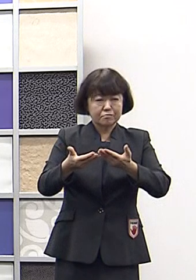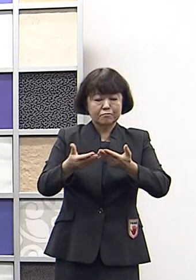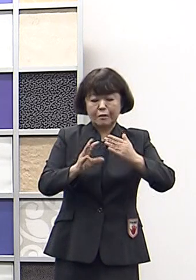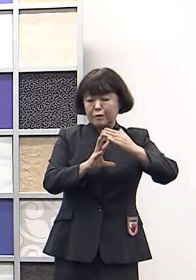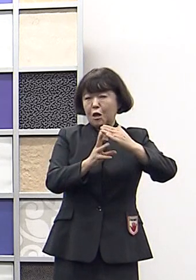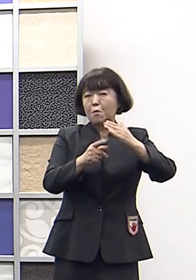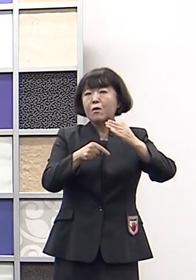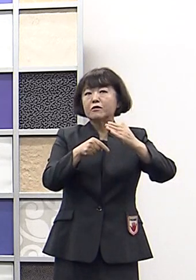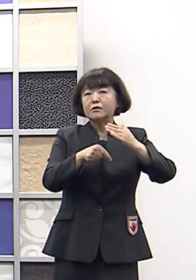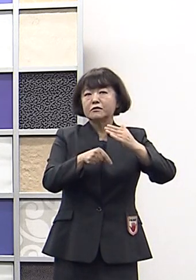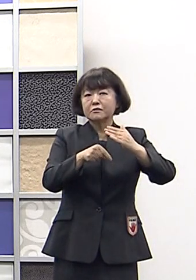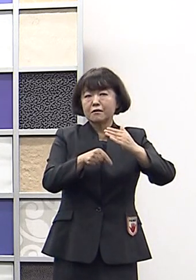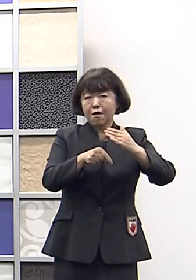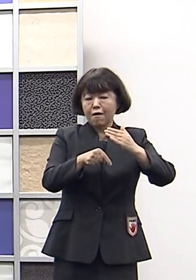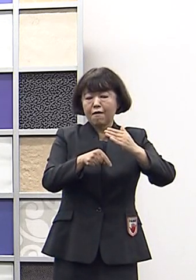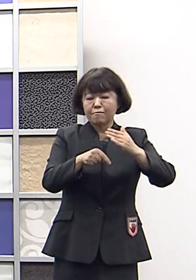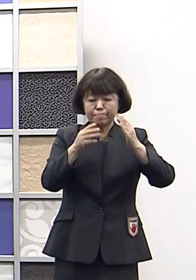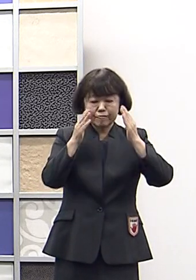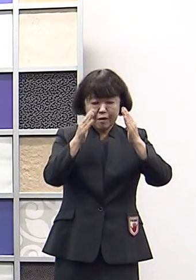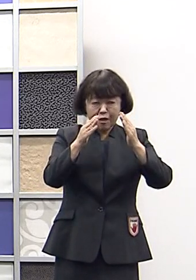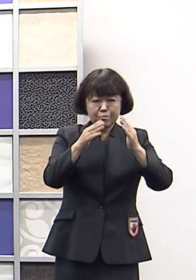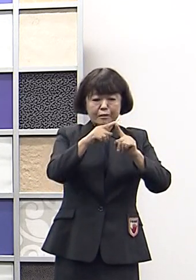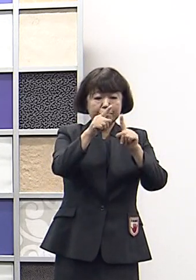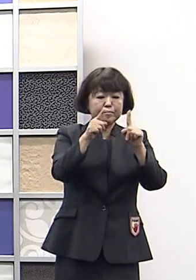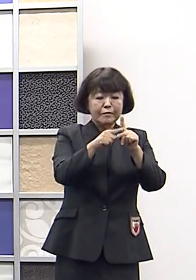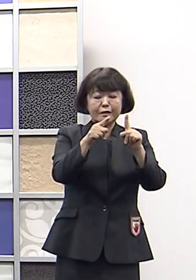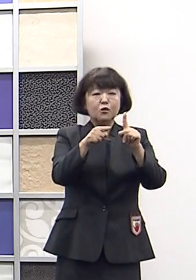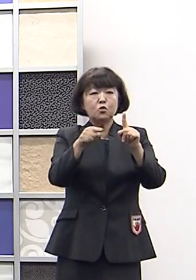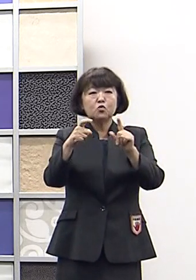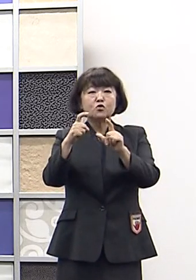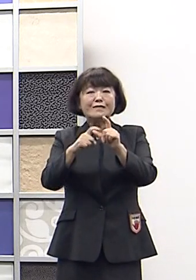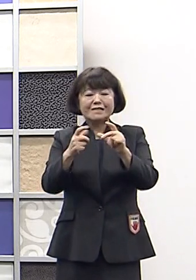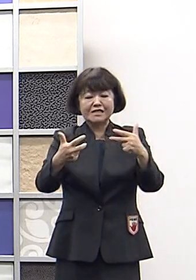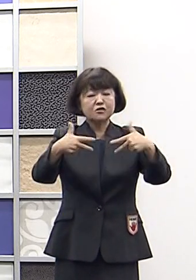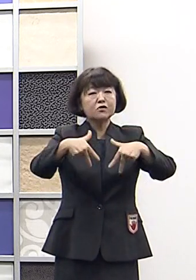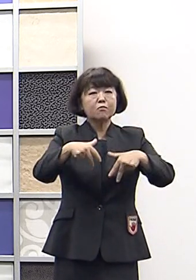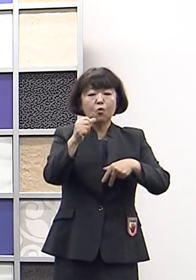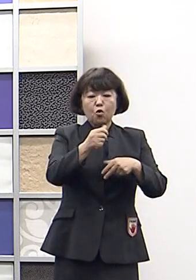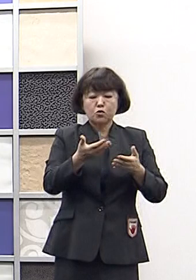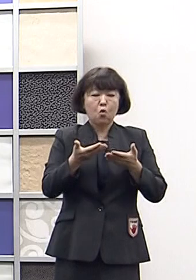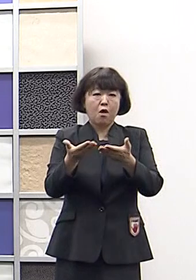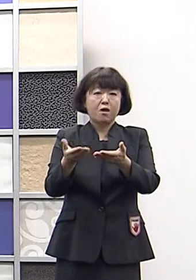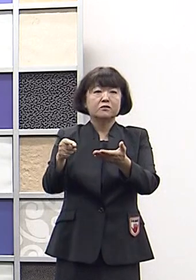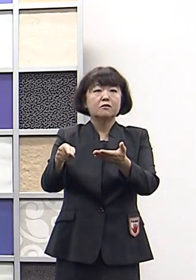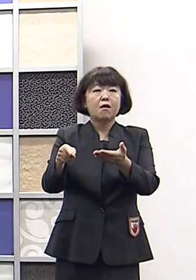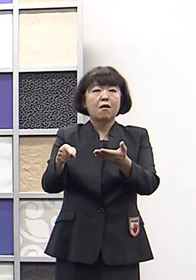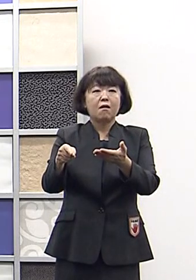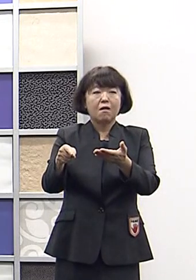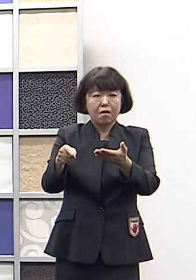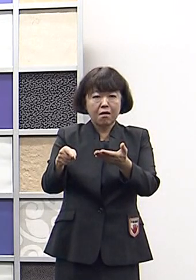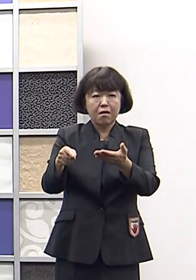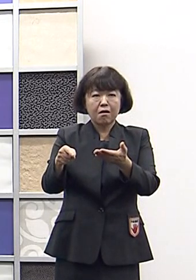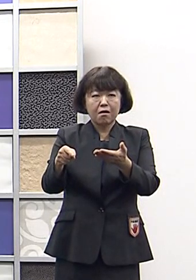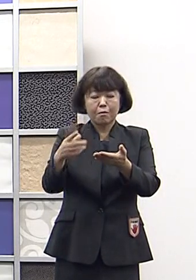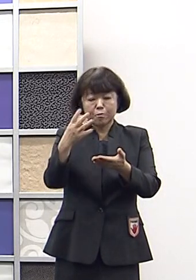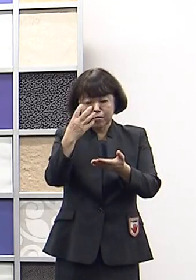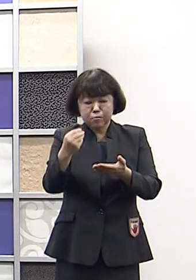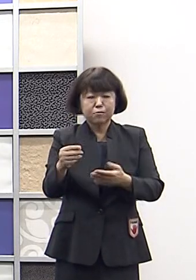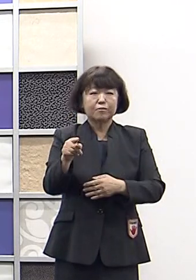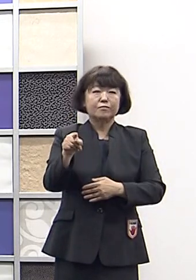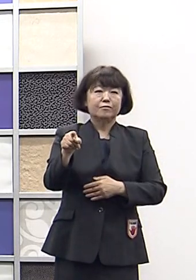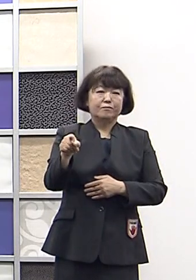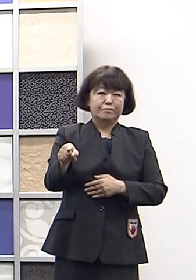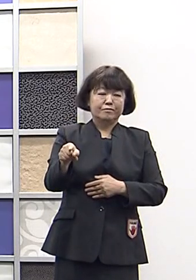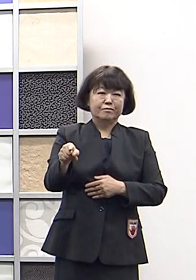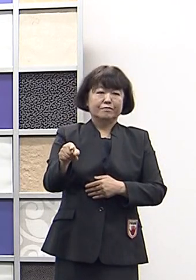山梨県が取り組んでおります P2G システムについてもご紹介をしたところ、大変強いご関心を示